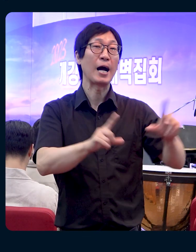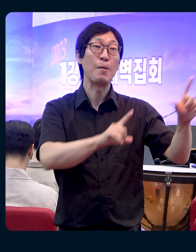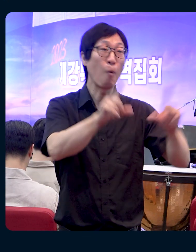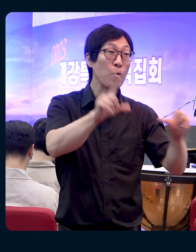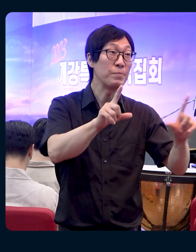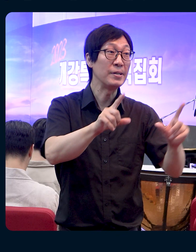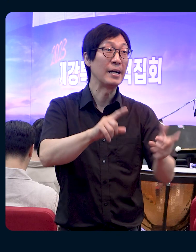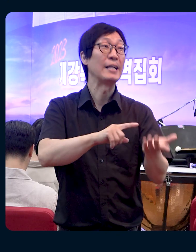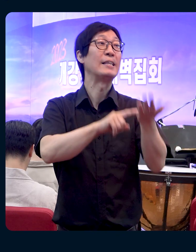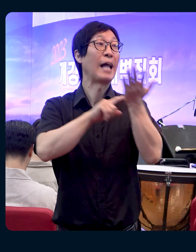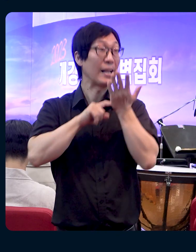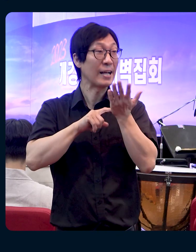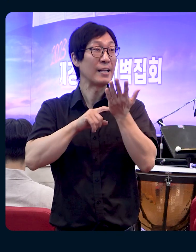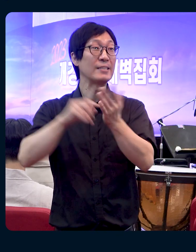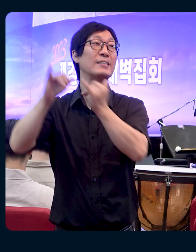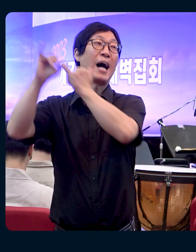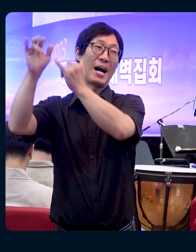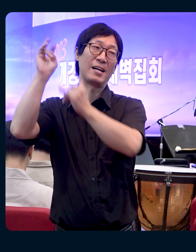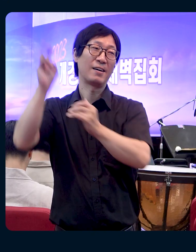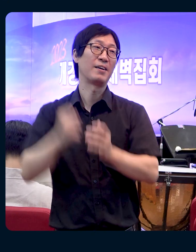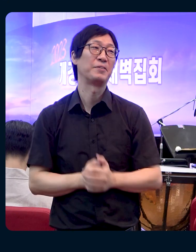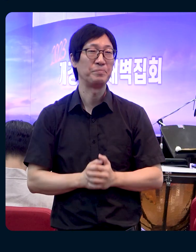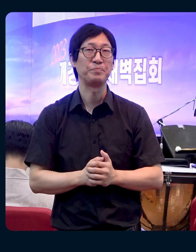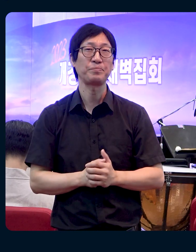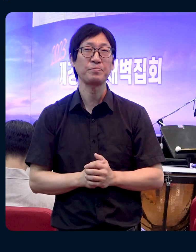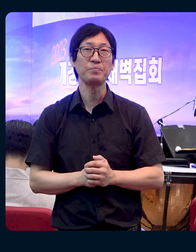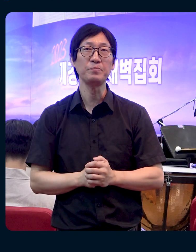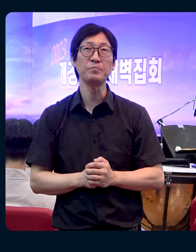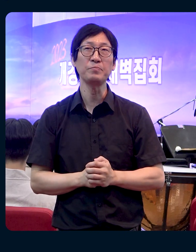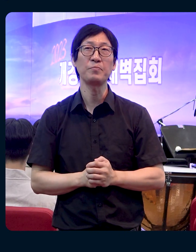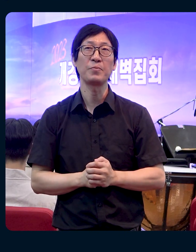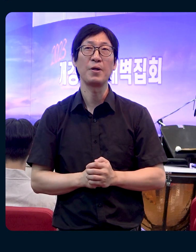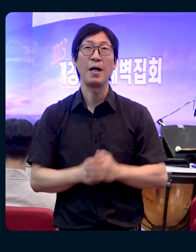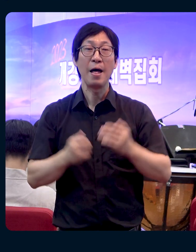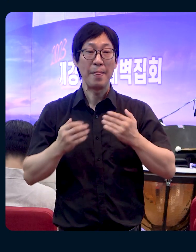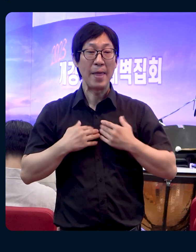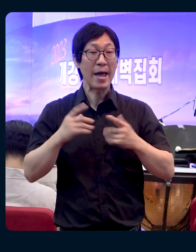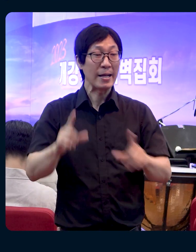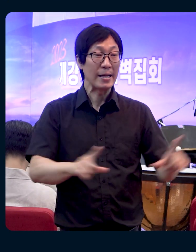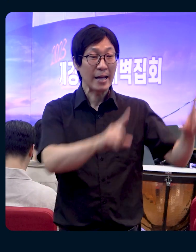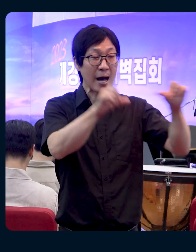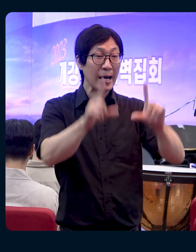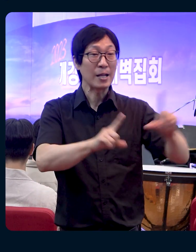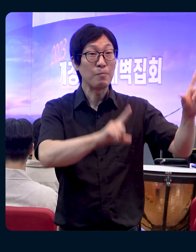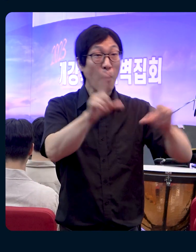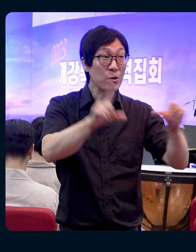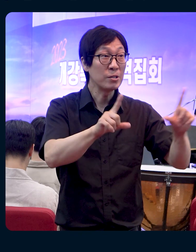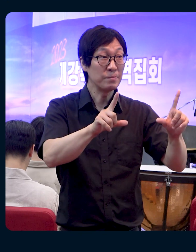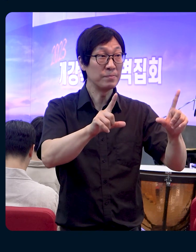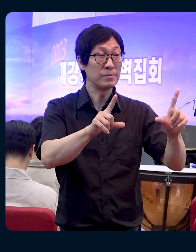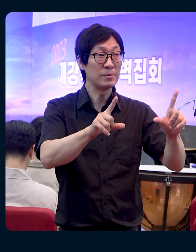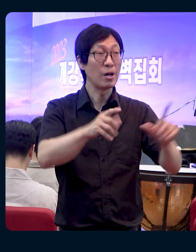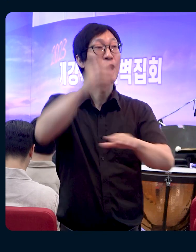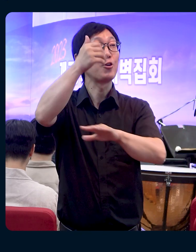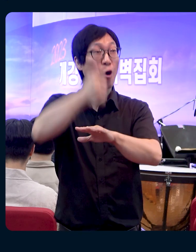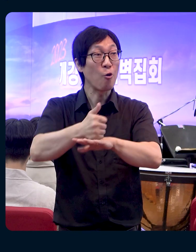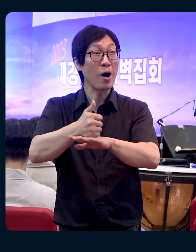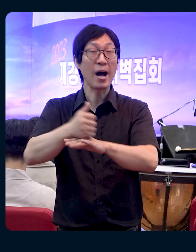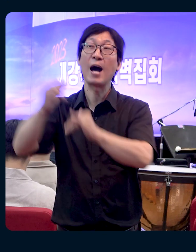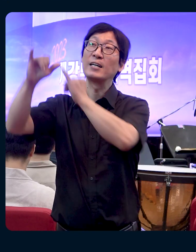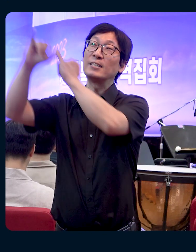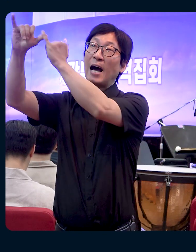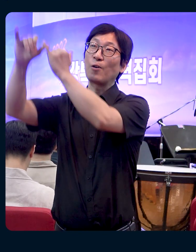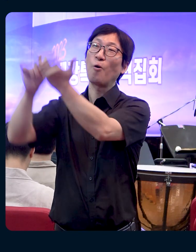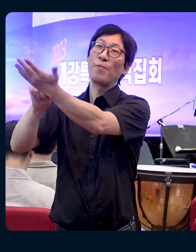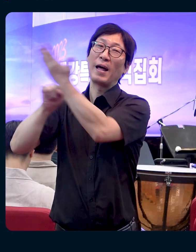주는 것이 아니라, 그게 상이라고 한다면 이 땅을 살아간 삶의 이야기가 반영된 그런 것일 것이다. 이건 또